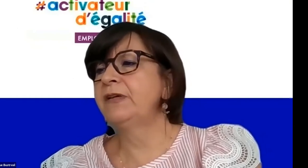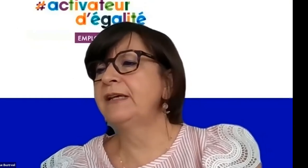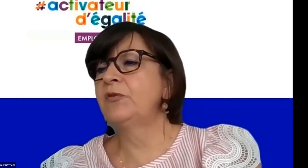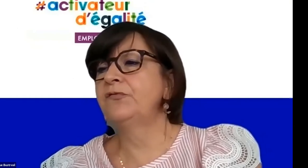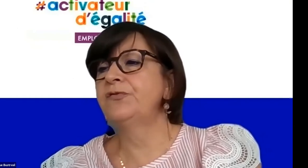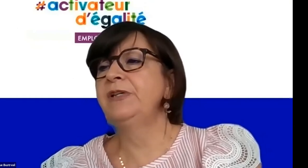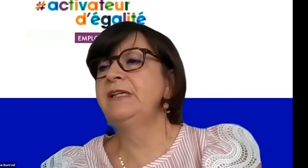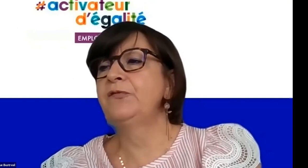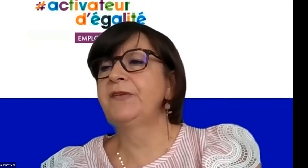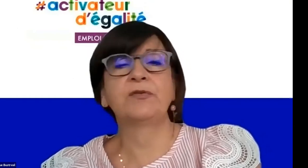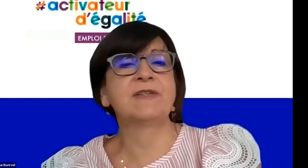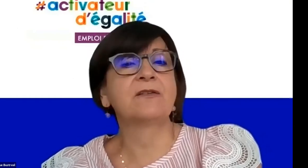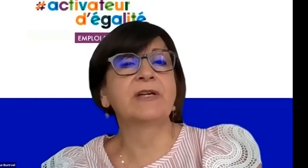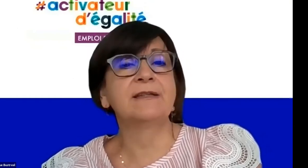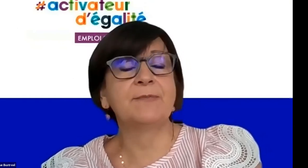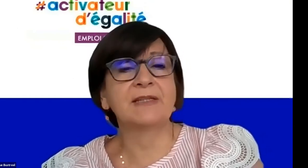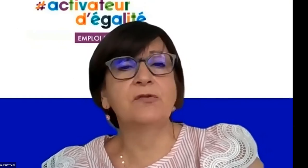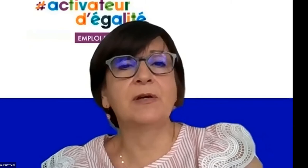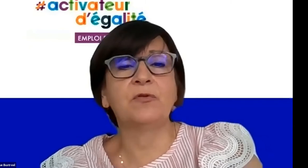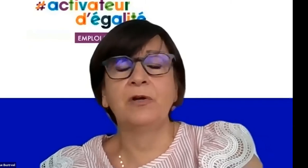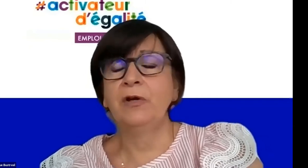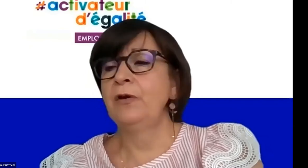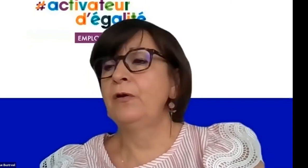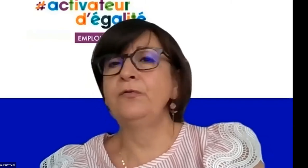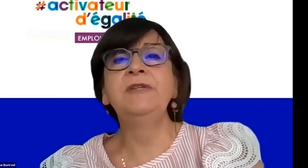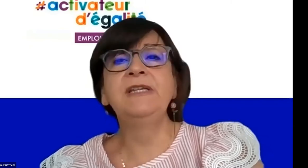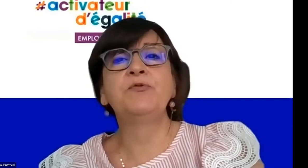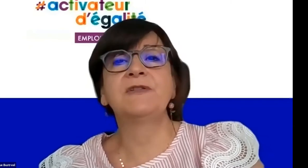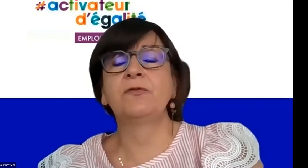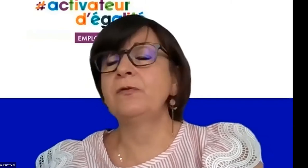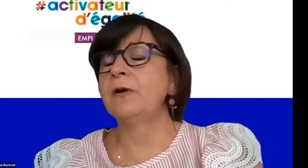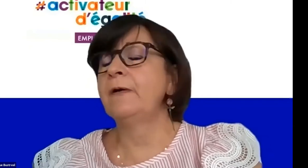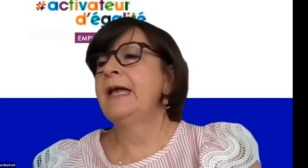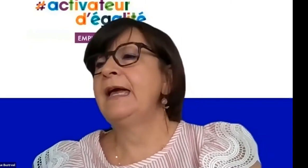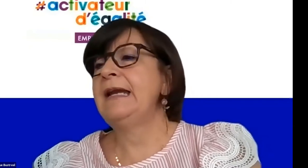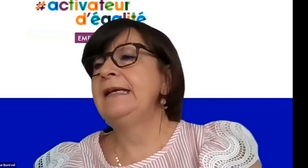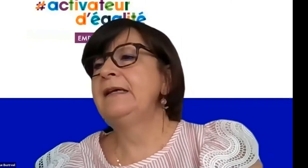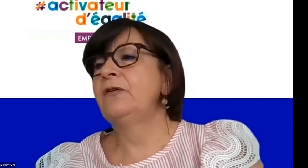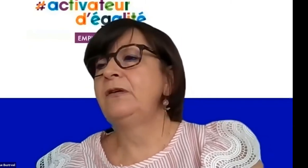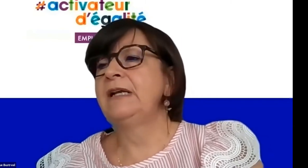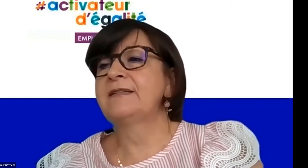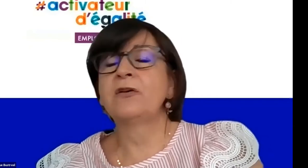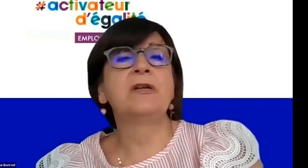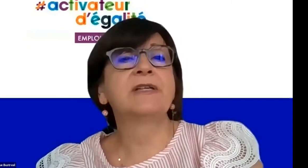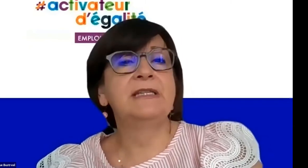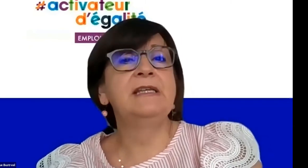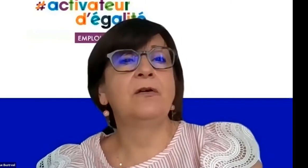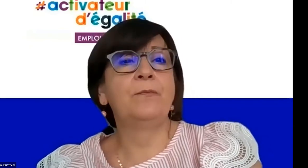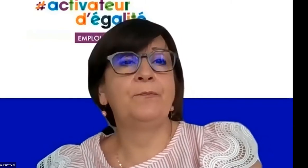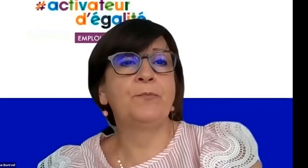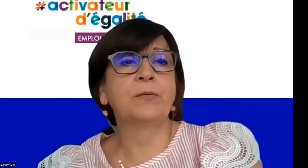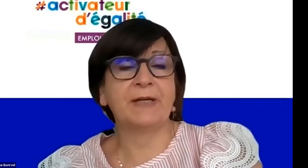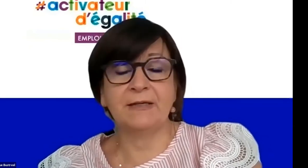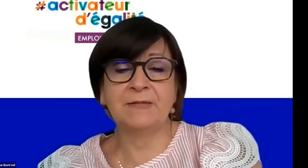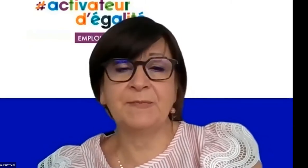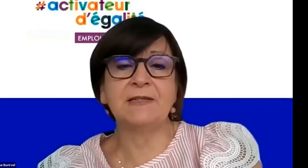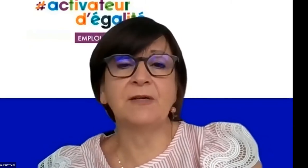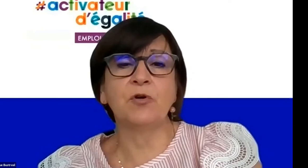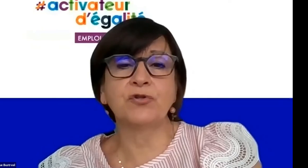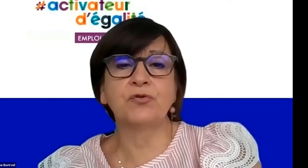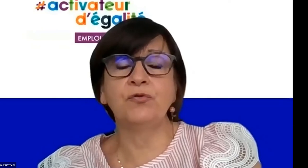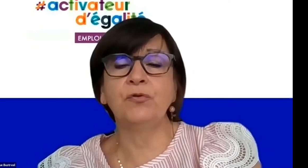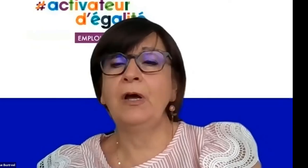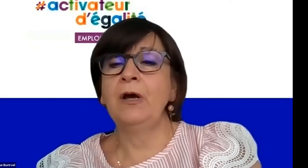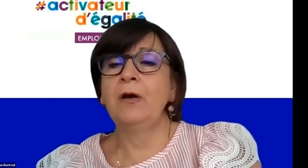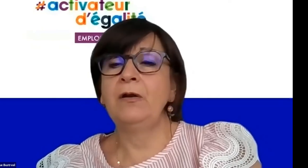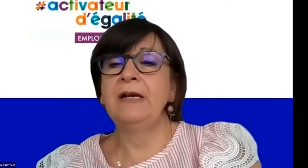Je voulais également vous souligner le fait que cette enquête est particulièrement unique puisque elle est la seule qui porte